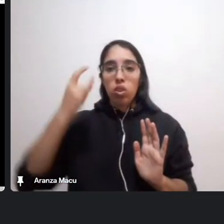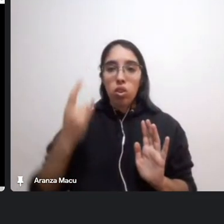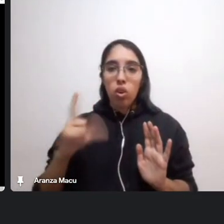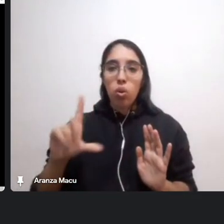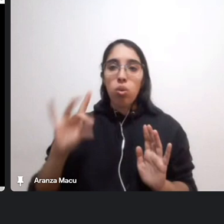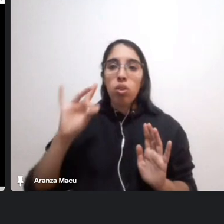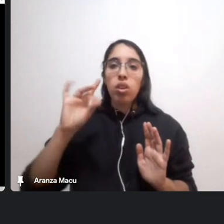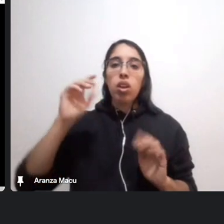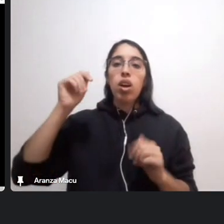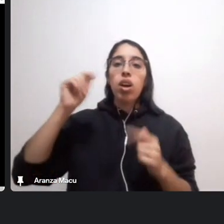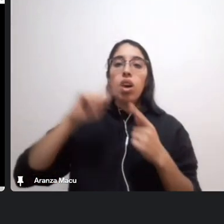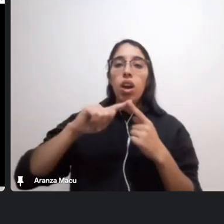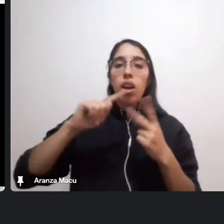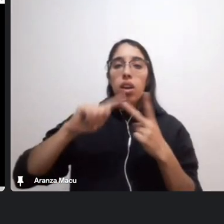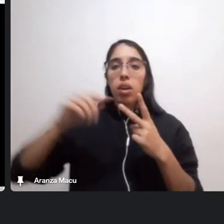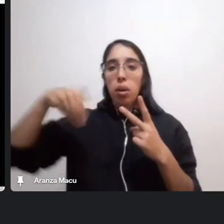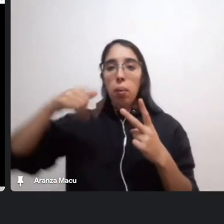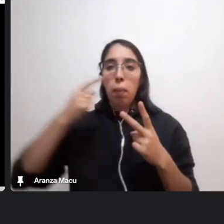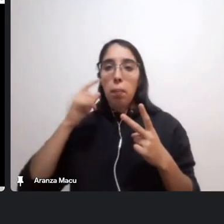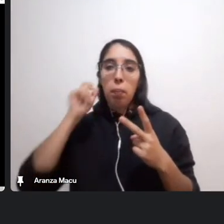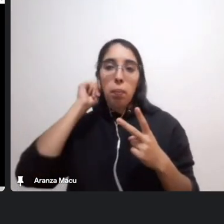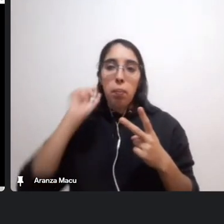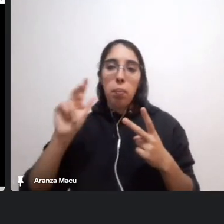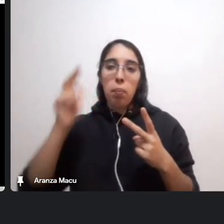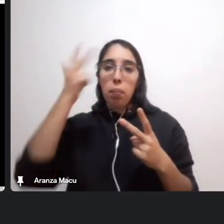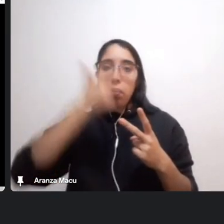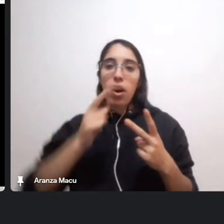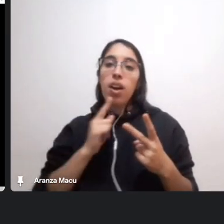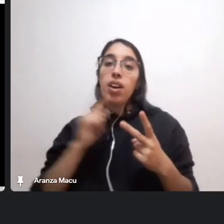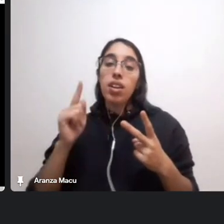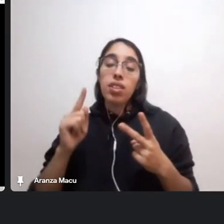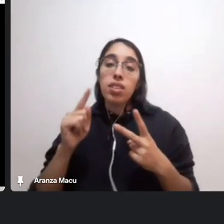del texto, como en el contexto en el que está